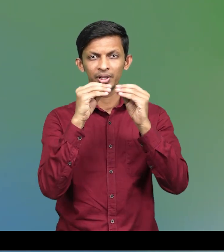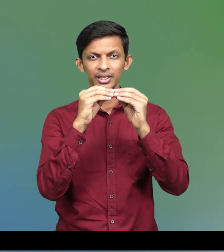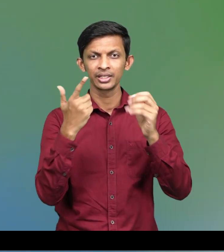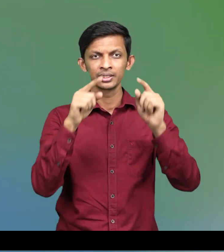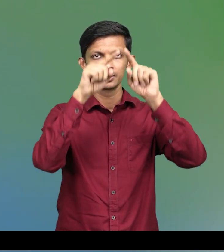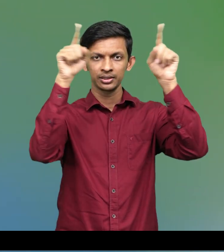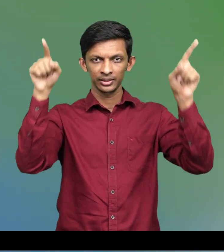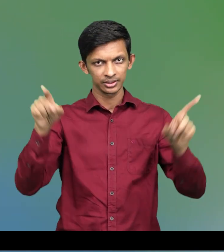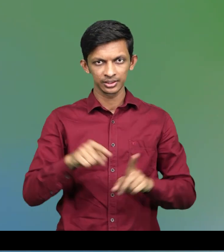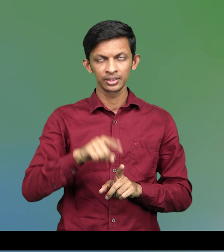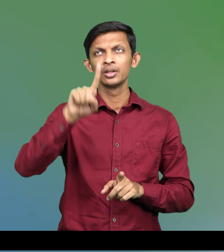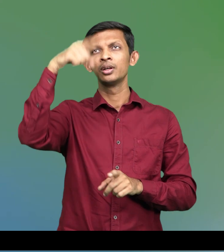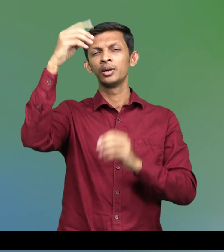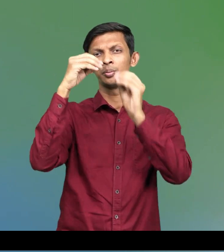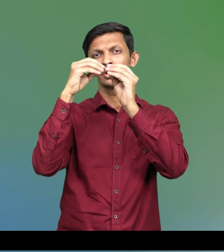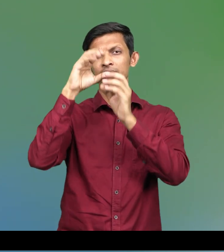బ్రహ్మపుత్ర వ్యవస్థ,